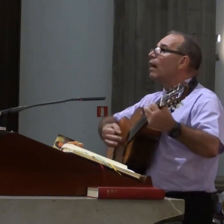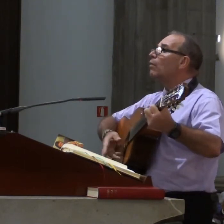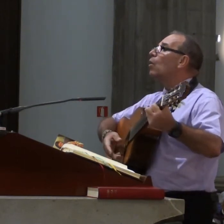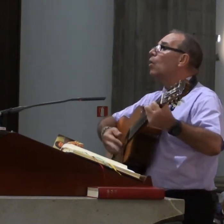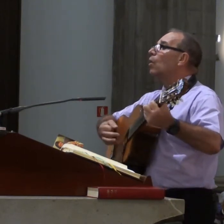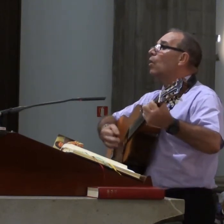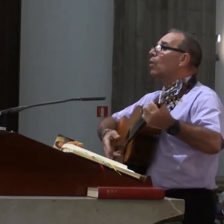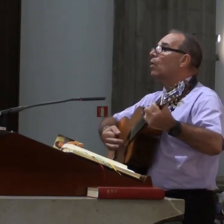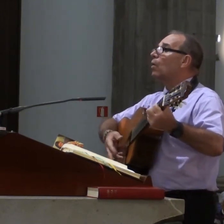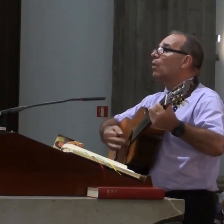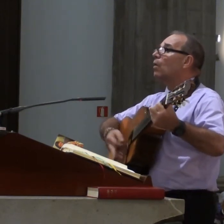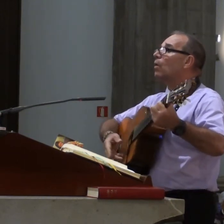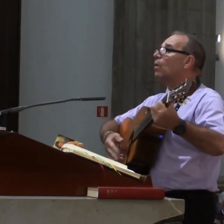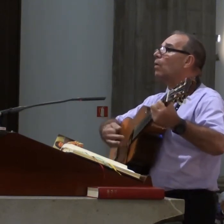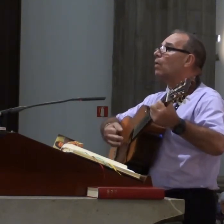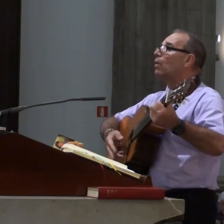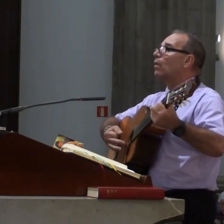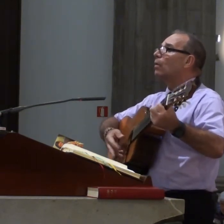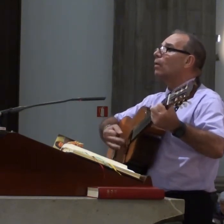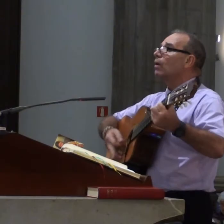en tu amor